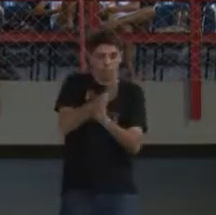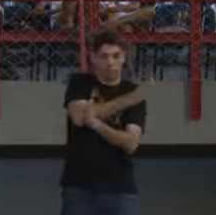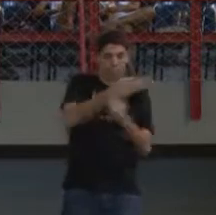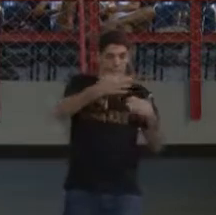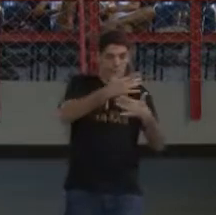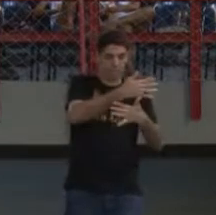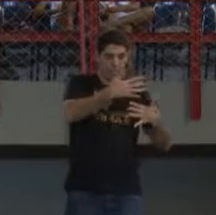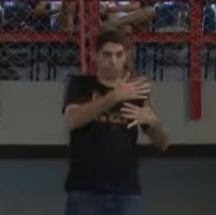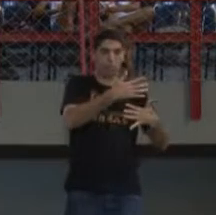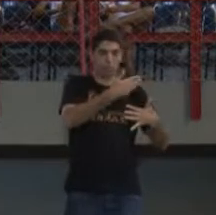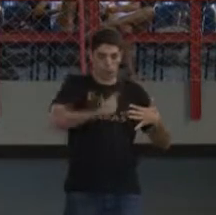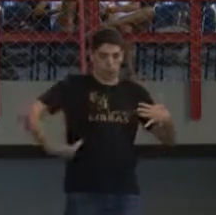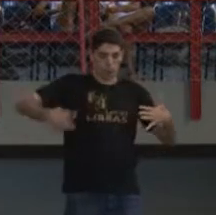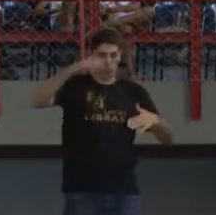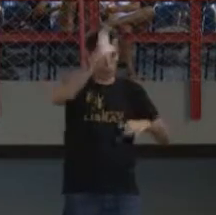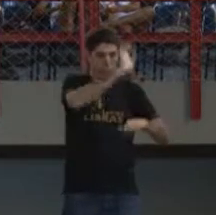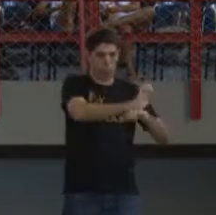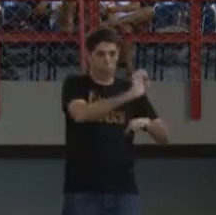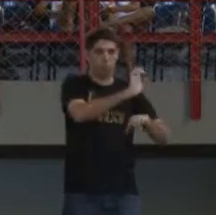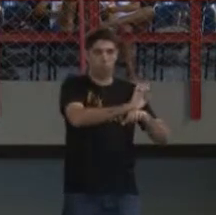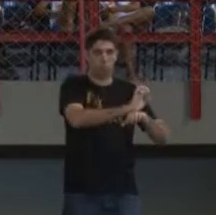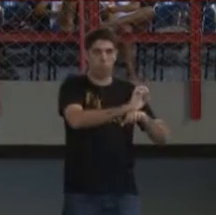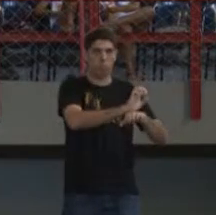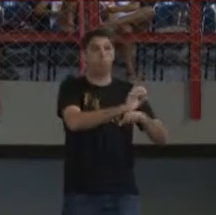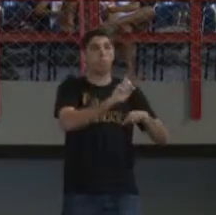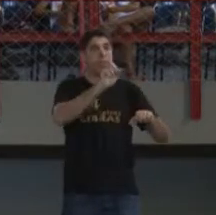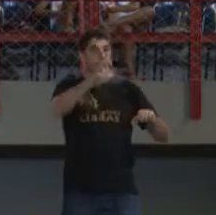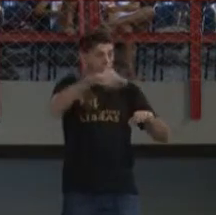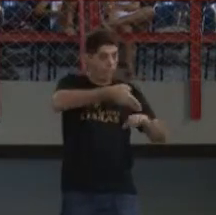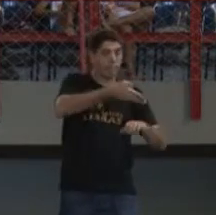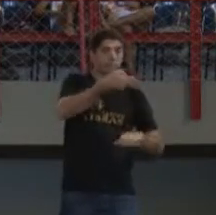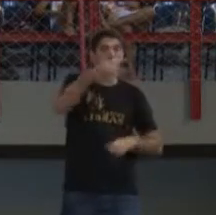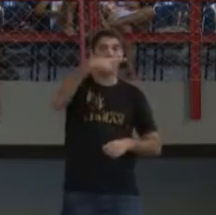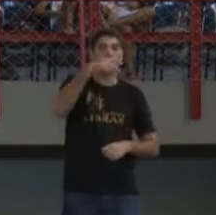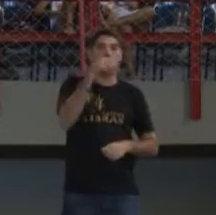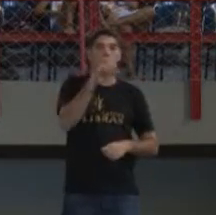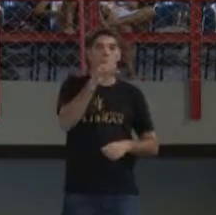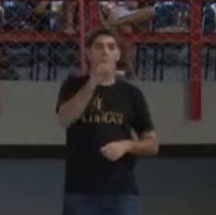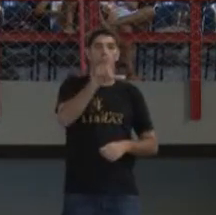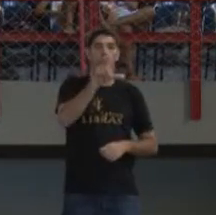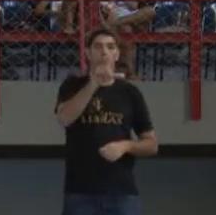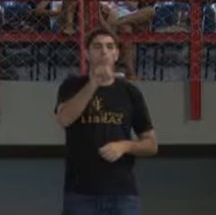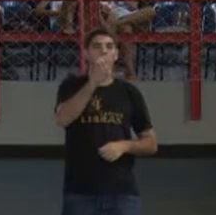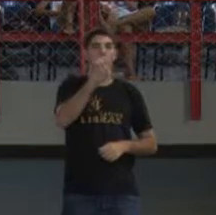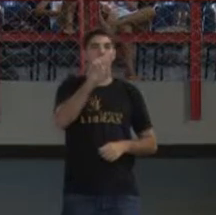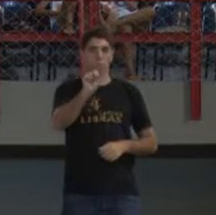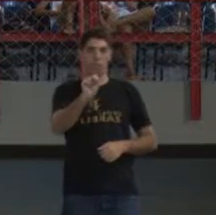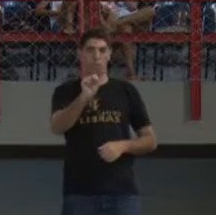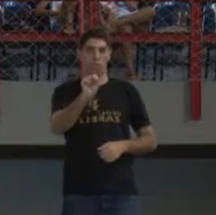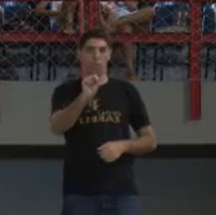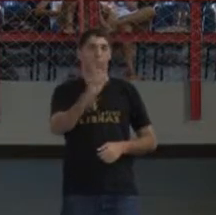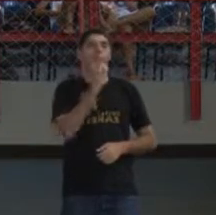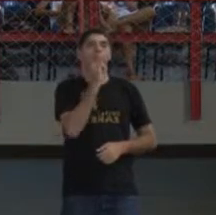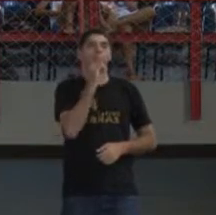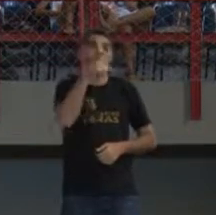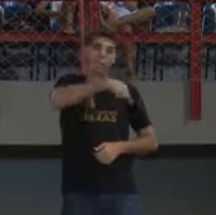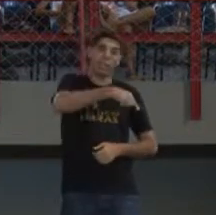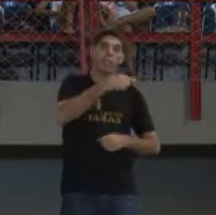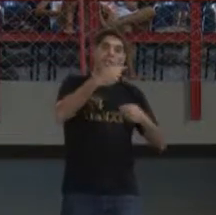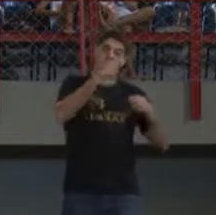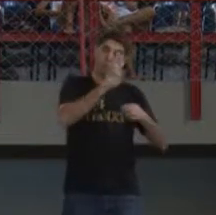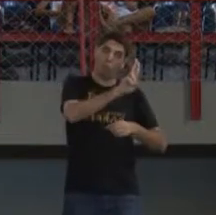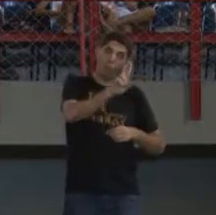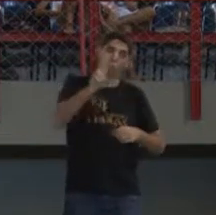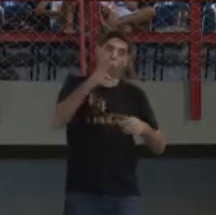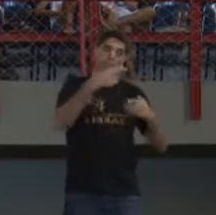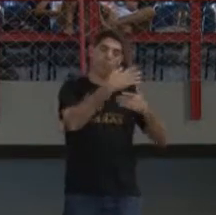as cidades, que a gente chama de polis. Cidade em grego é polis, tanto que até hoje a gente tem metrópole,